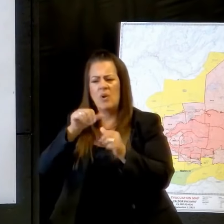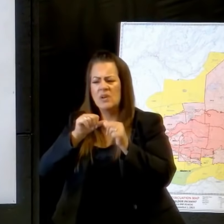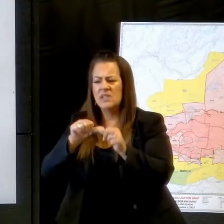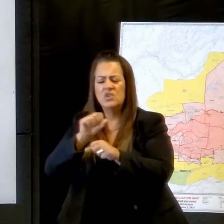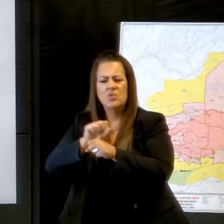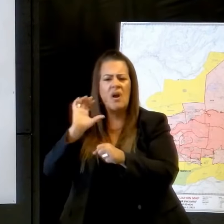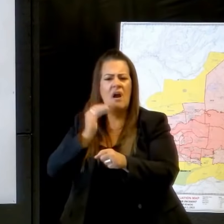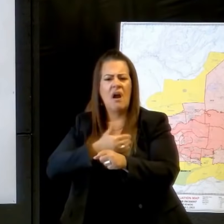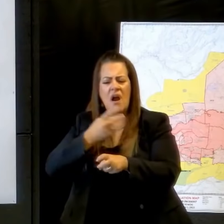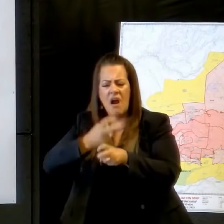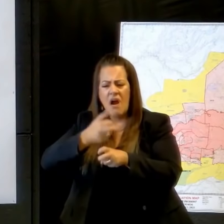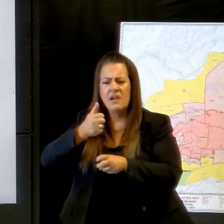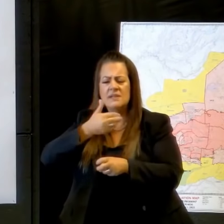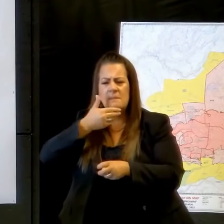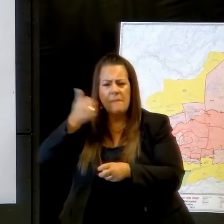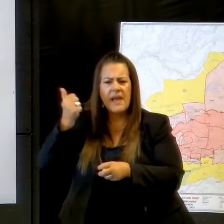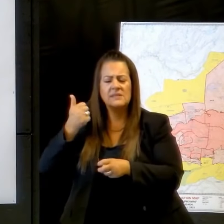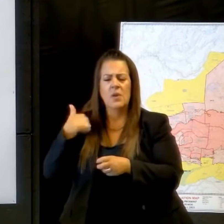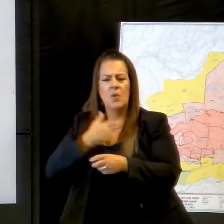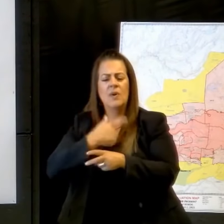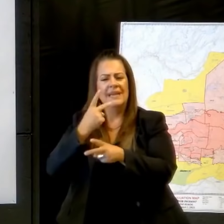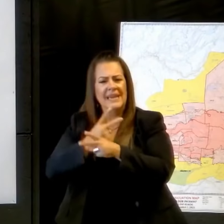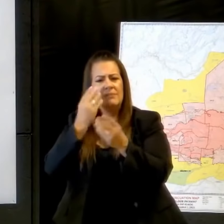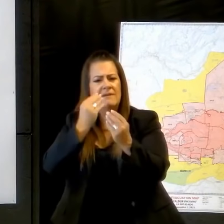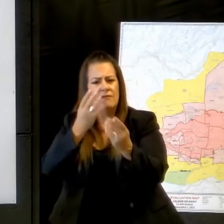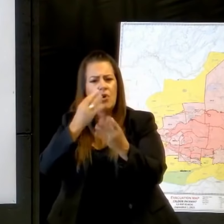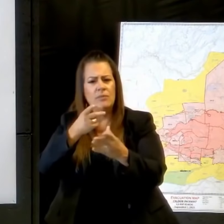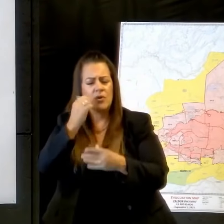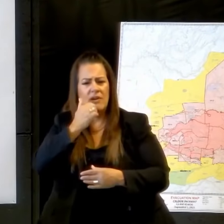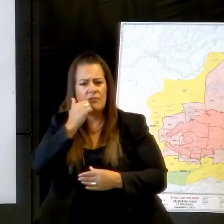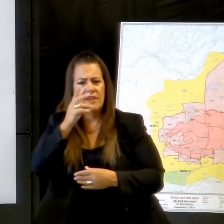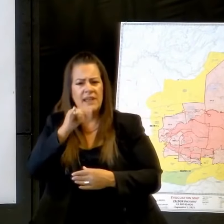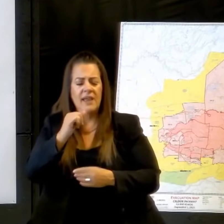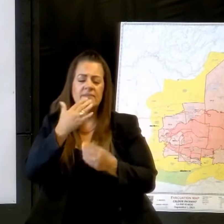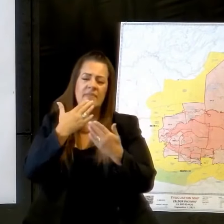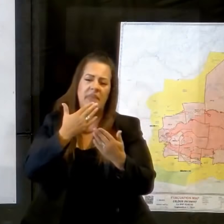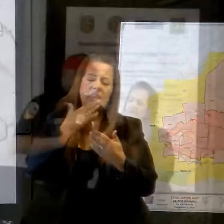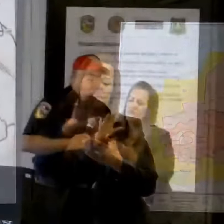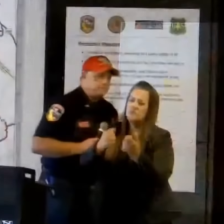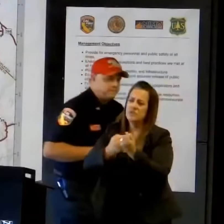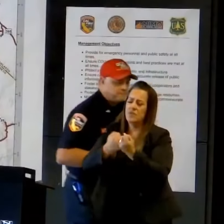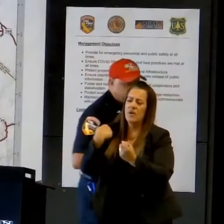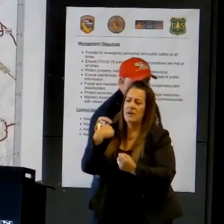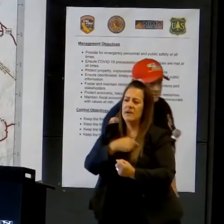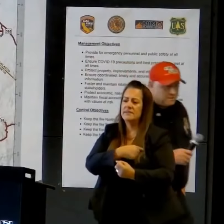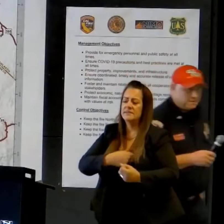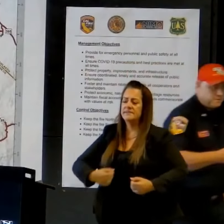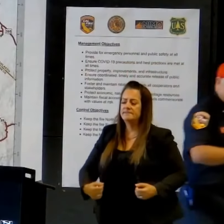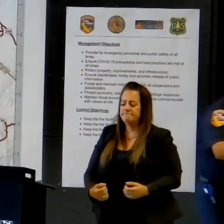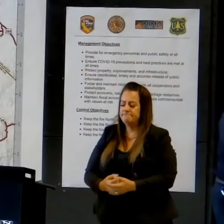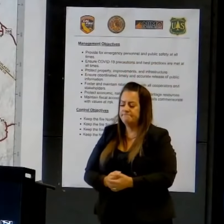best, and we'll continue to do these meetings to keep you informed. So with that, thank you for your support.